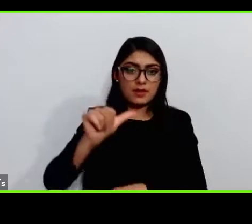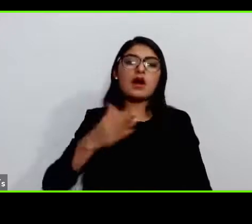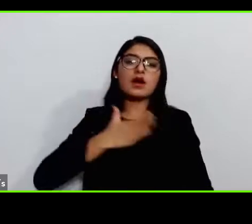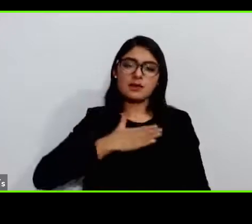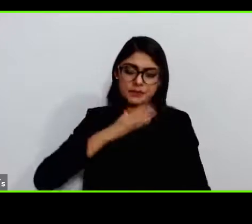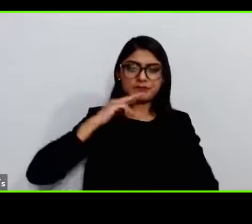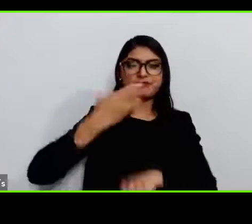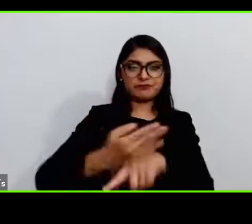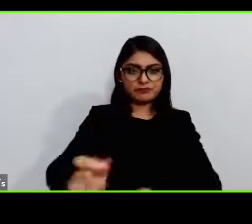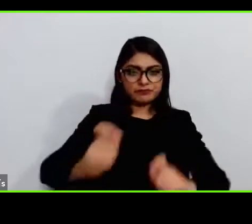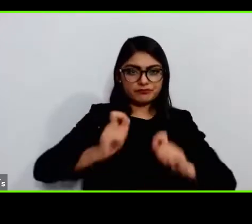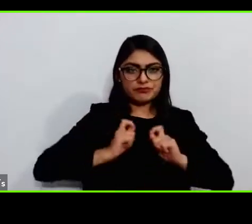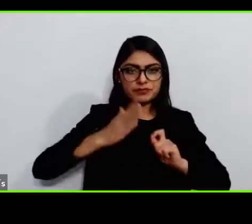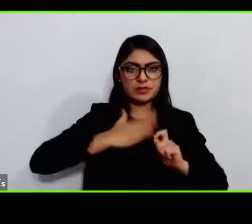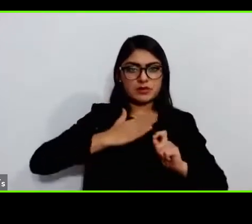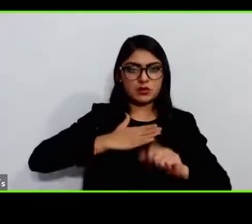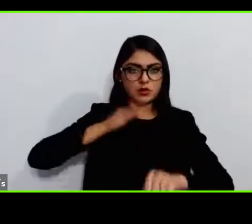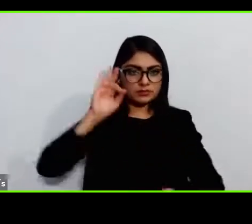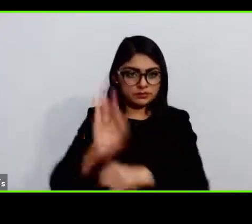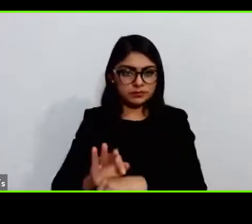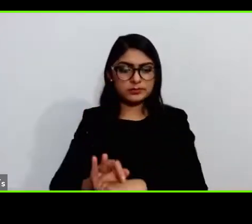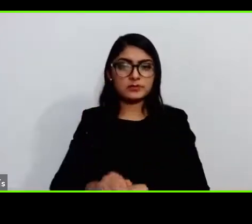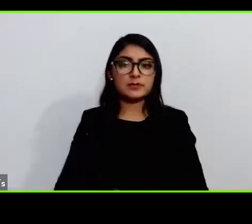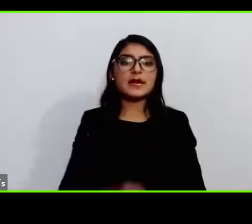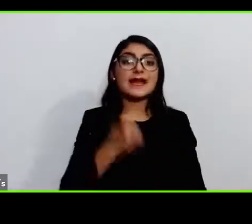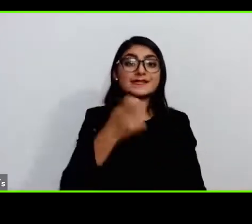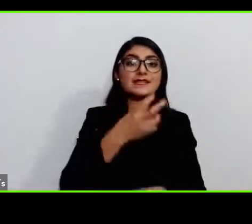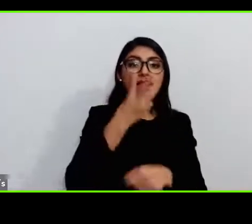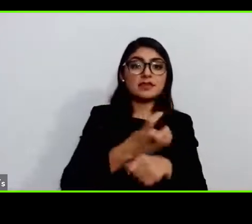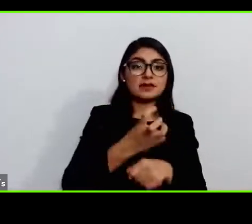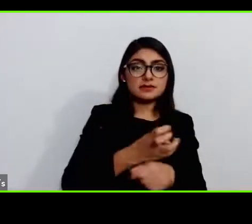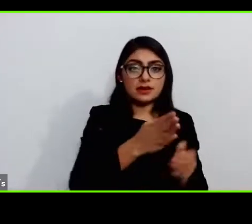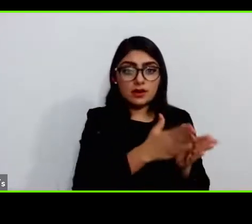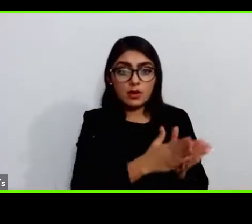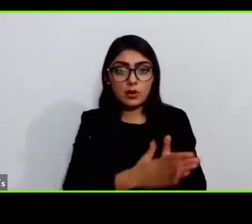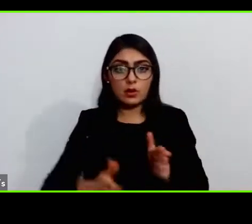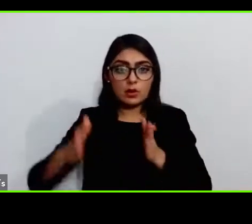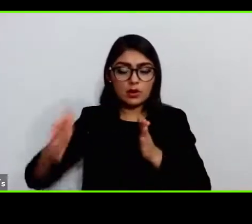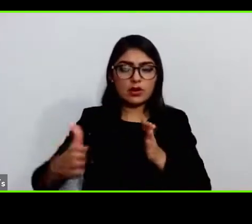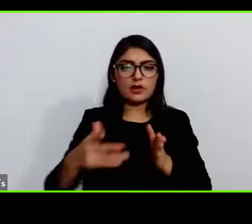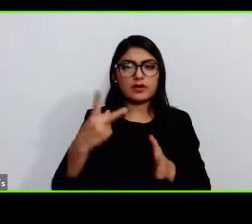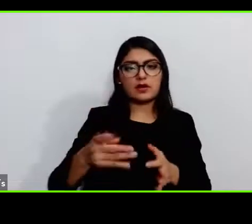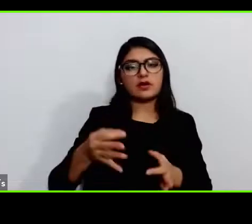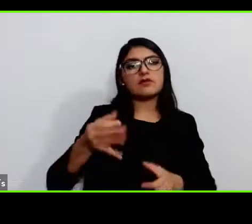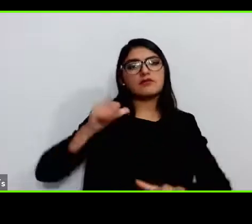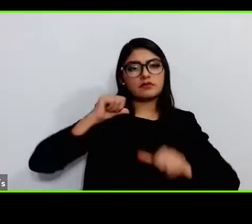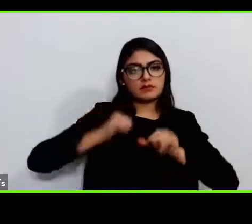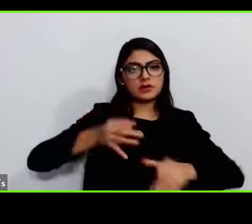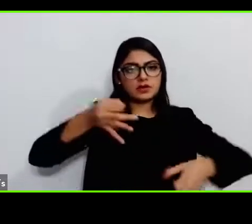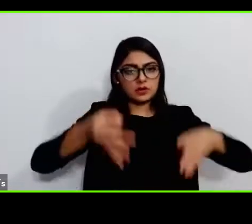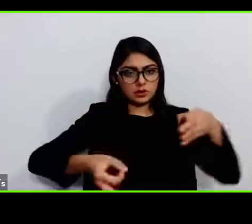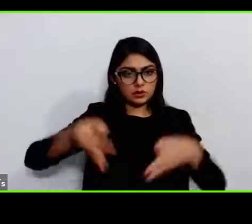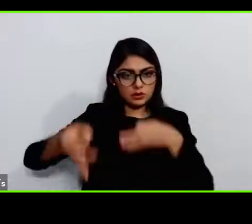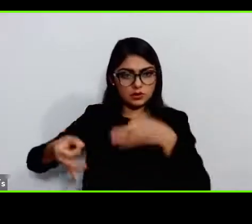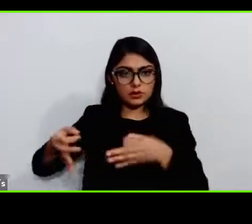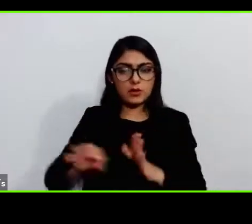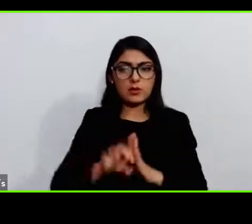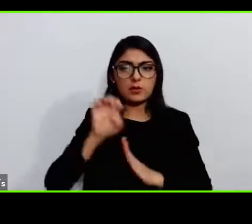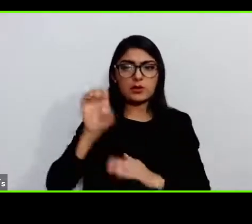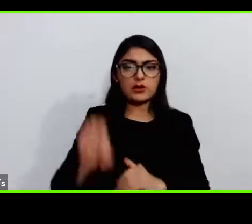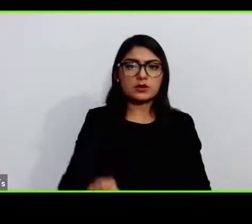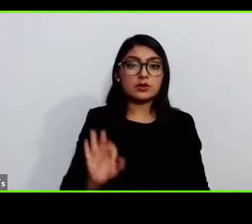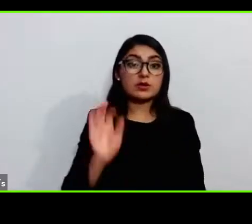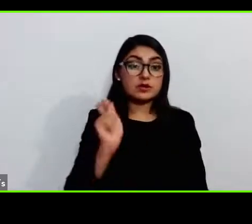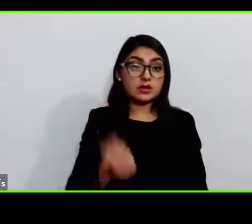derechos. Eso sería la tercera ola del control judicial. Es decir, cuando no necesariamente se da en todos